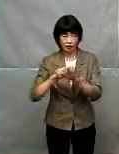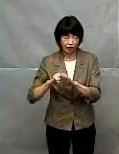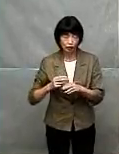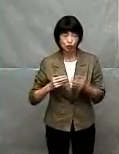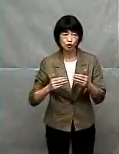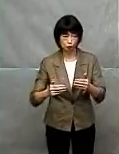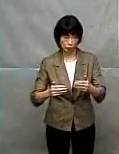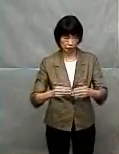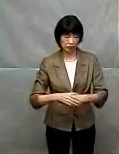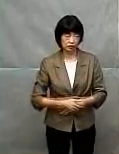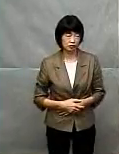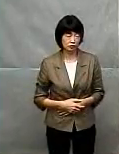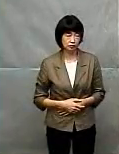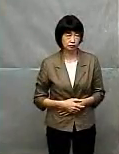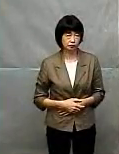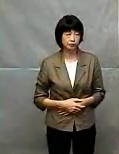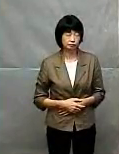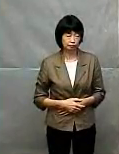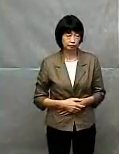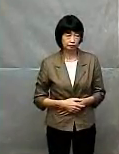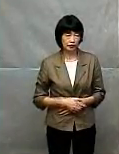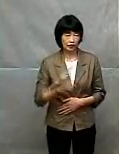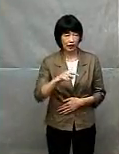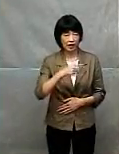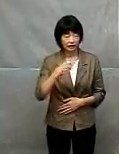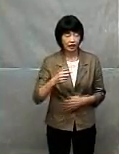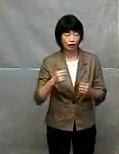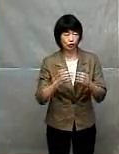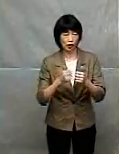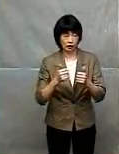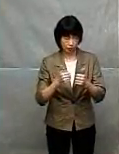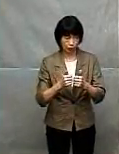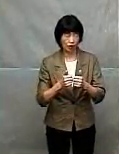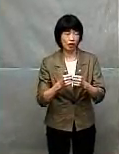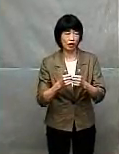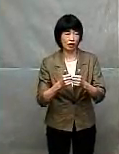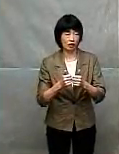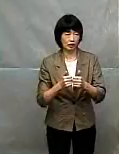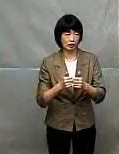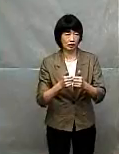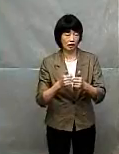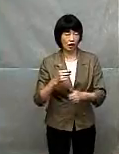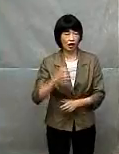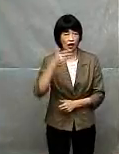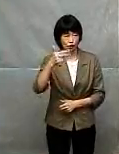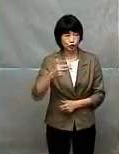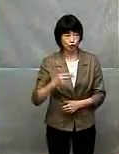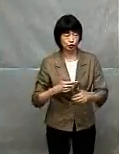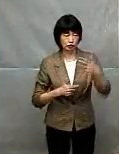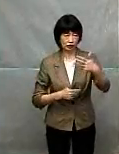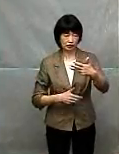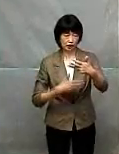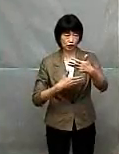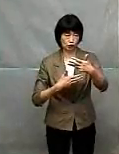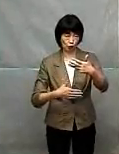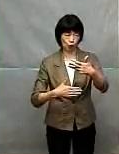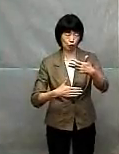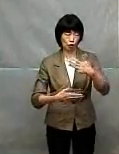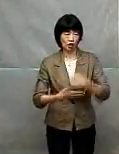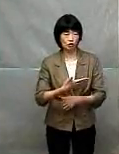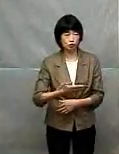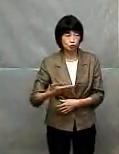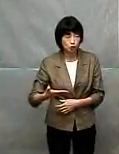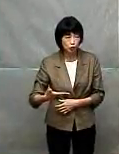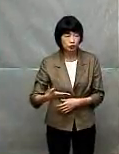定であります。なお第1回の会議につきましては来週8月9日水曜日